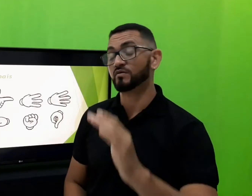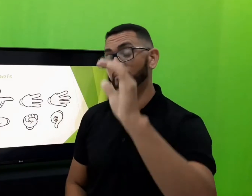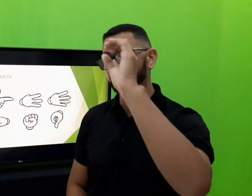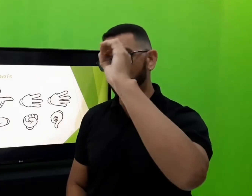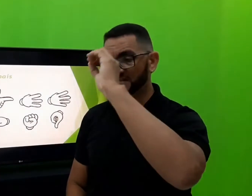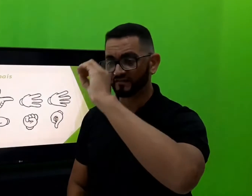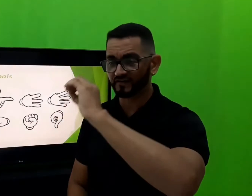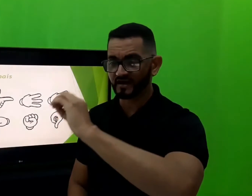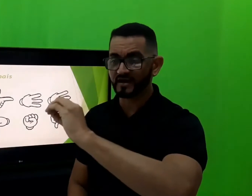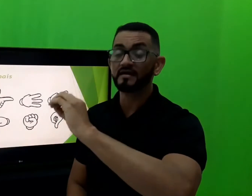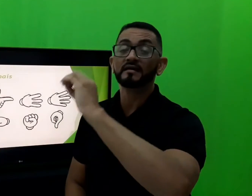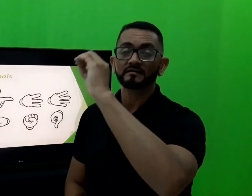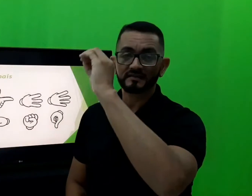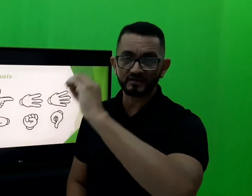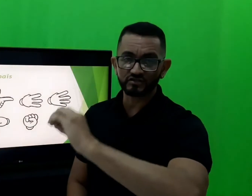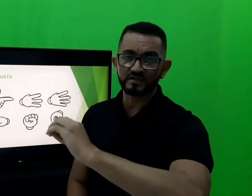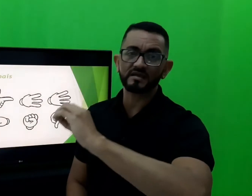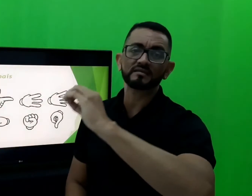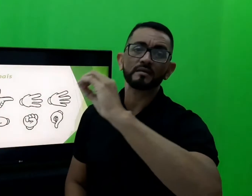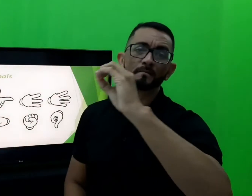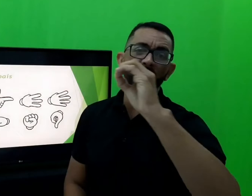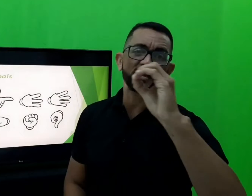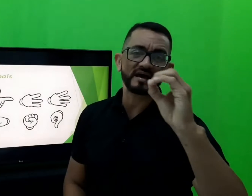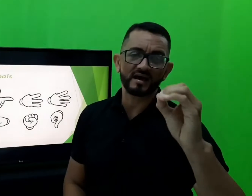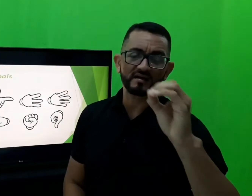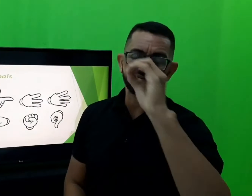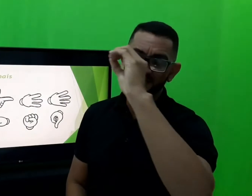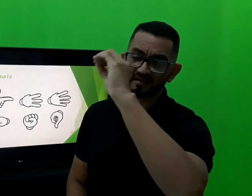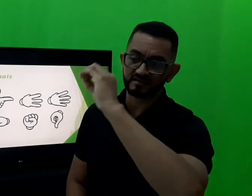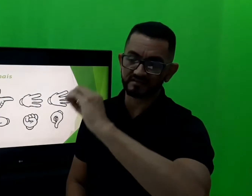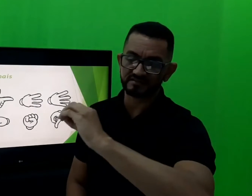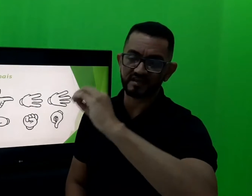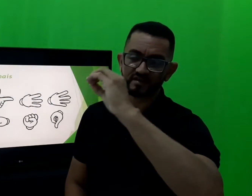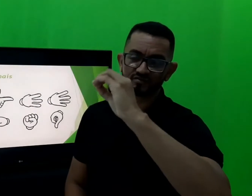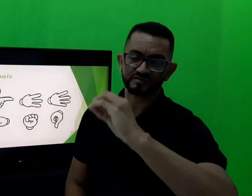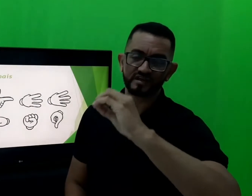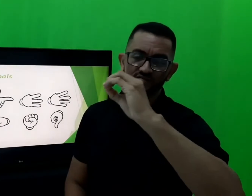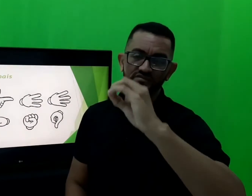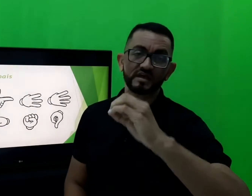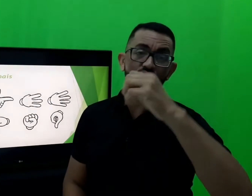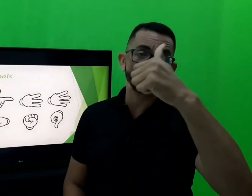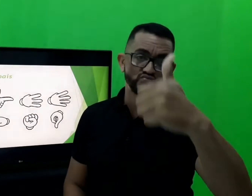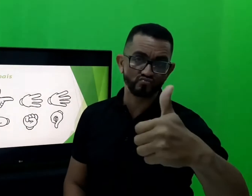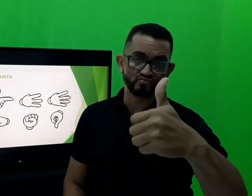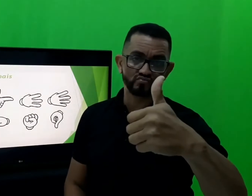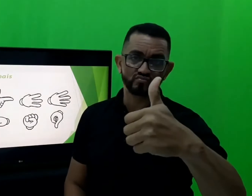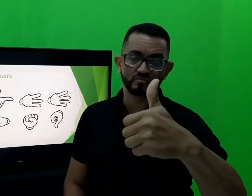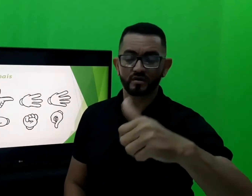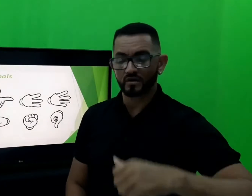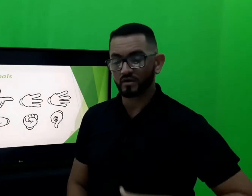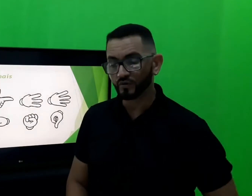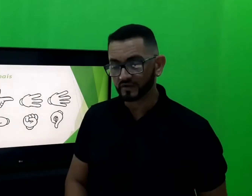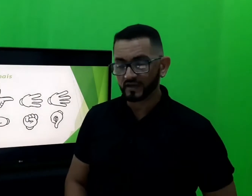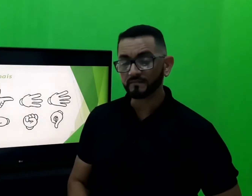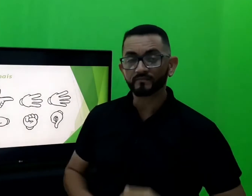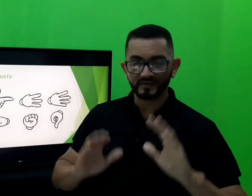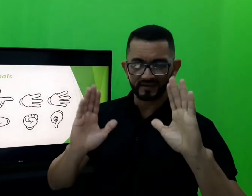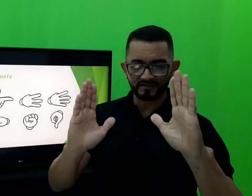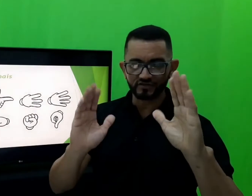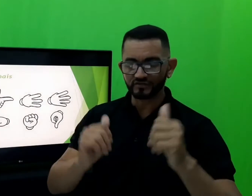com a mão esquerda, vai ficar da direita para a esquerda. 0, 0, 0, 1. Ok? Entendido